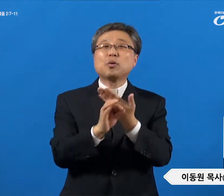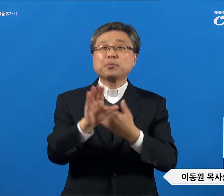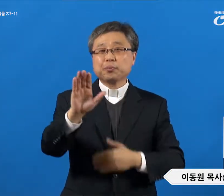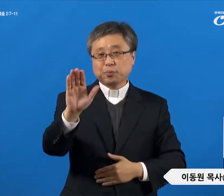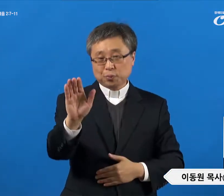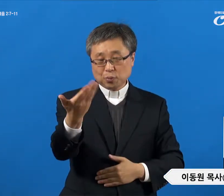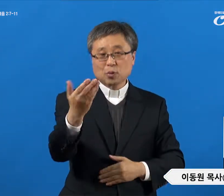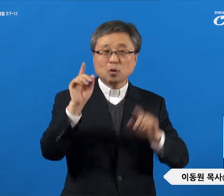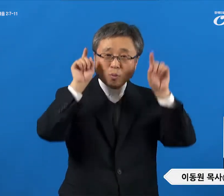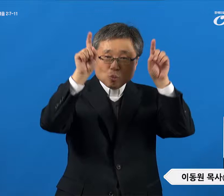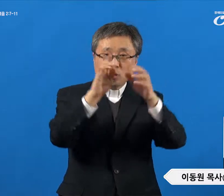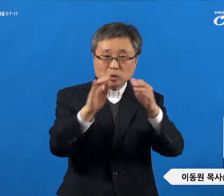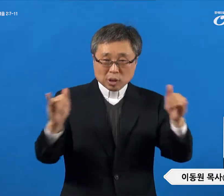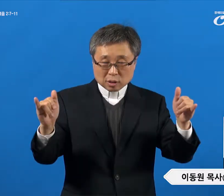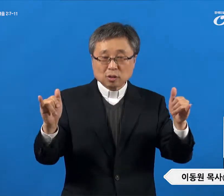축복하고 중보기도 하면 되잖아.